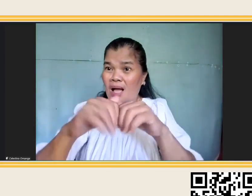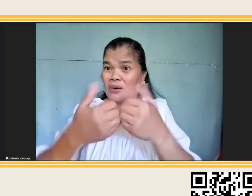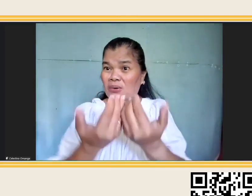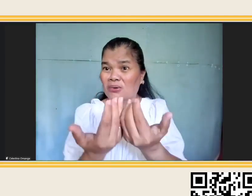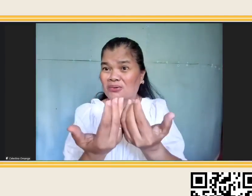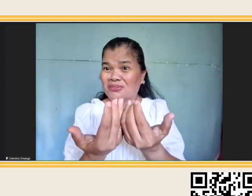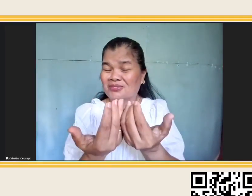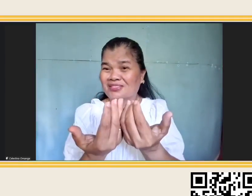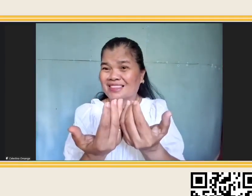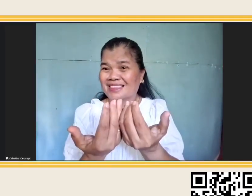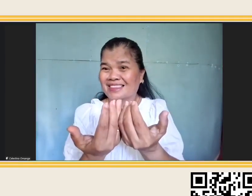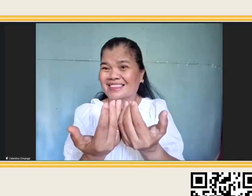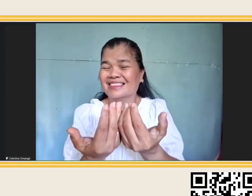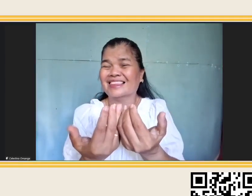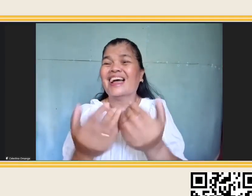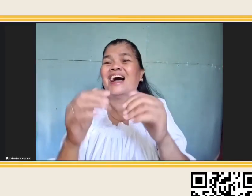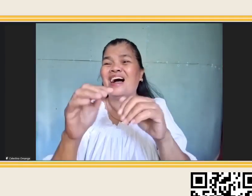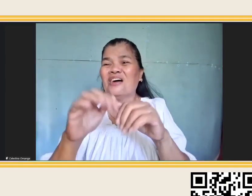You, how?